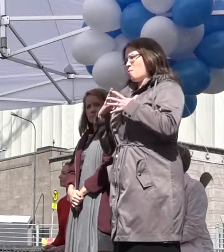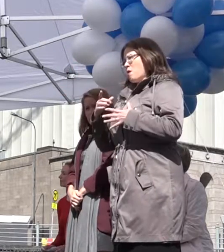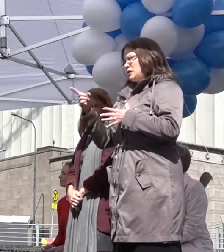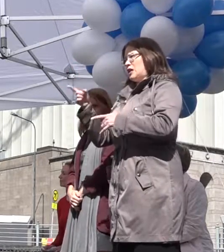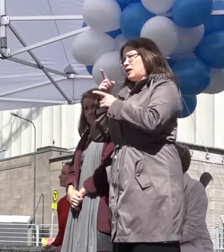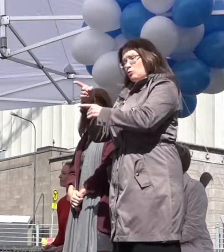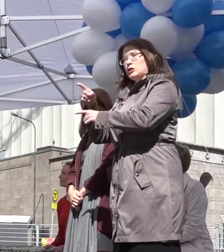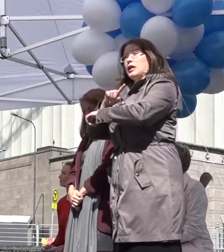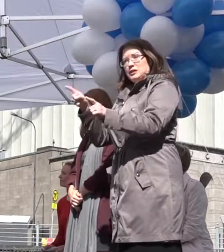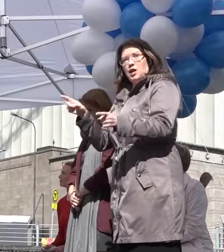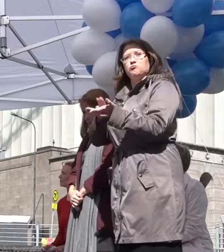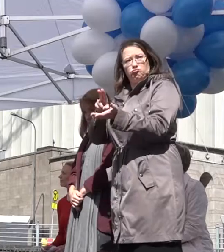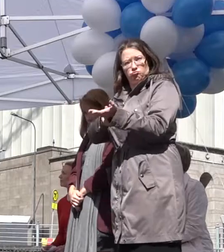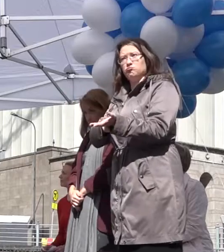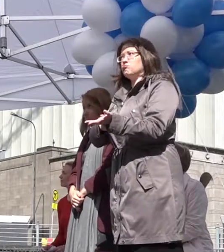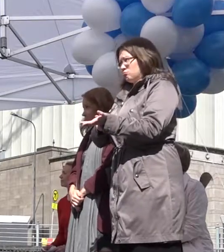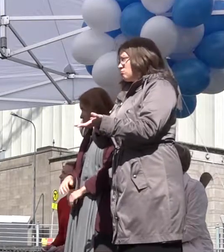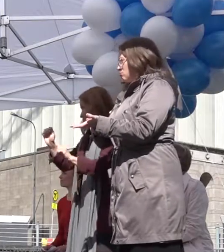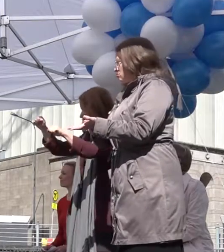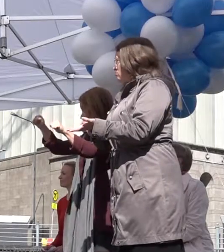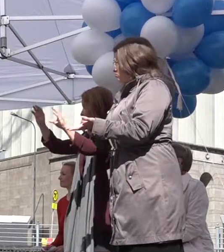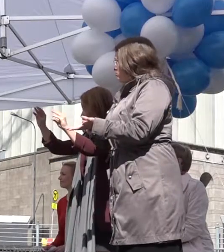kiusata. Eks niin?